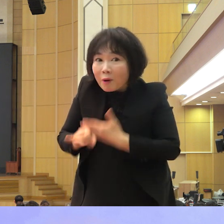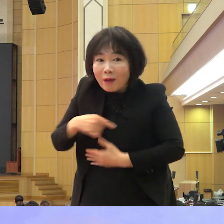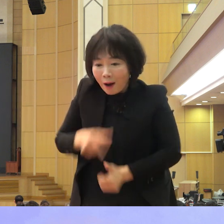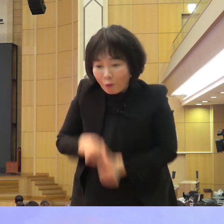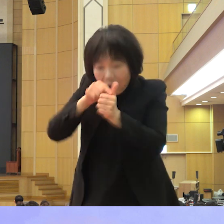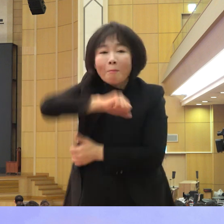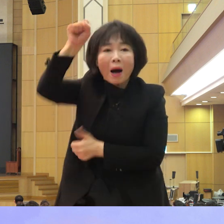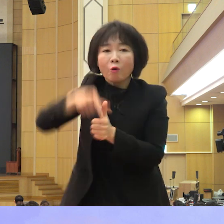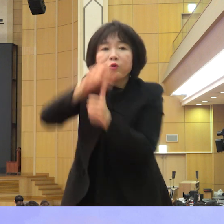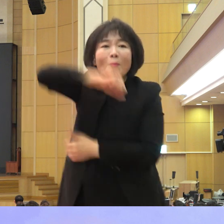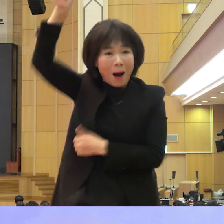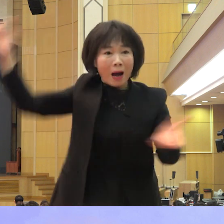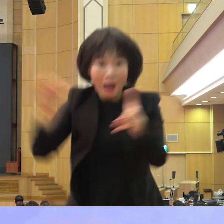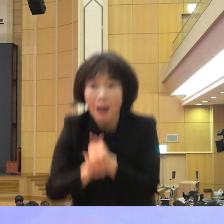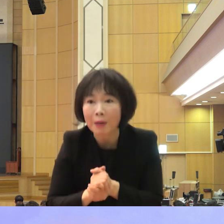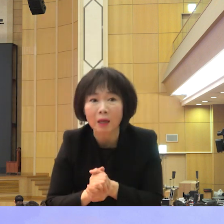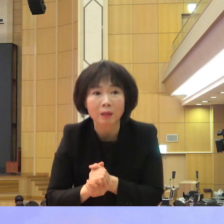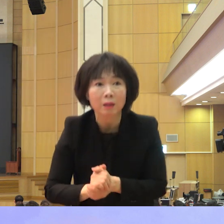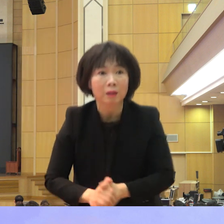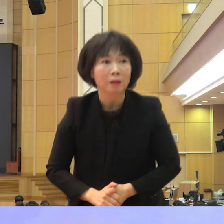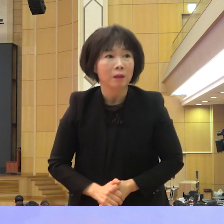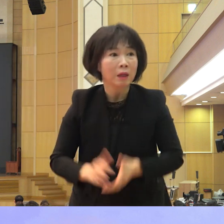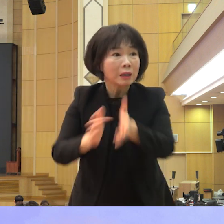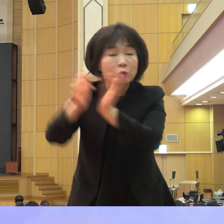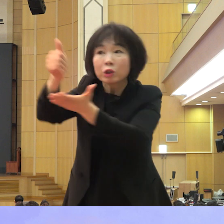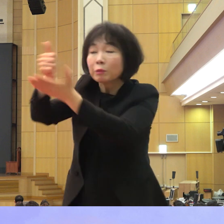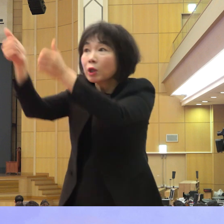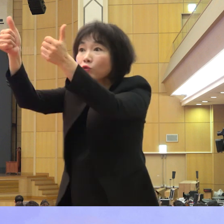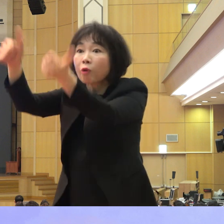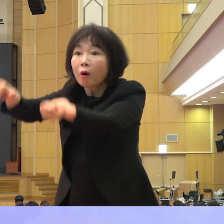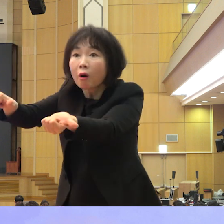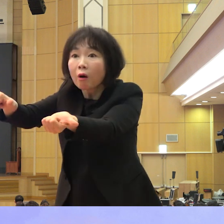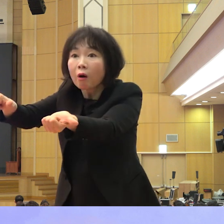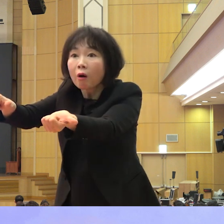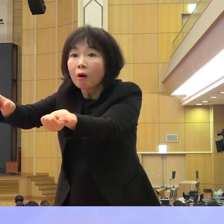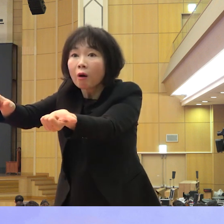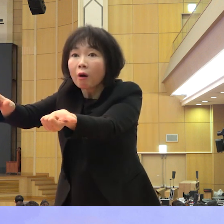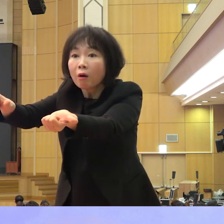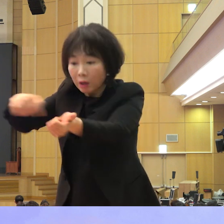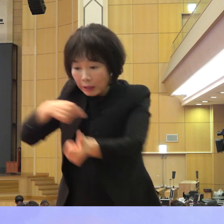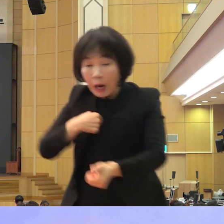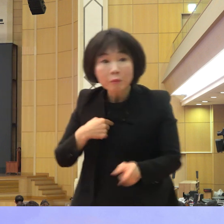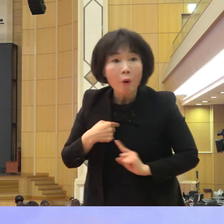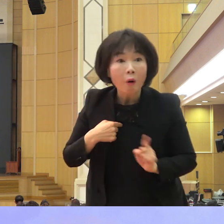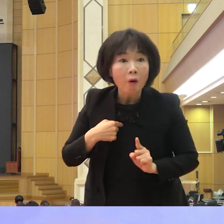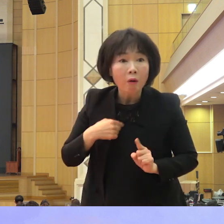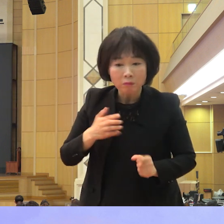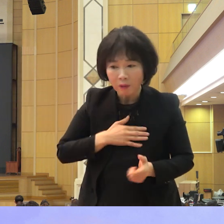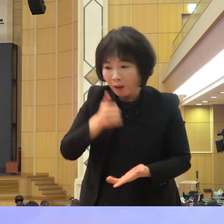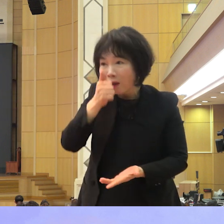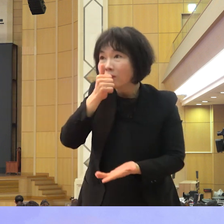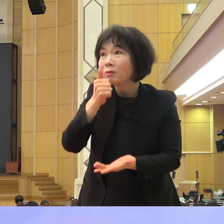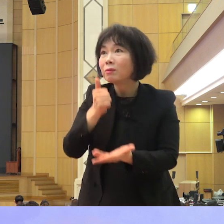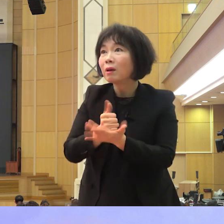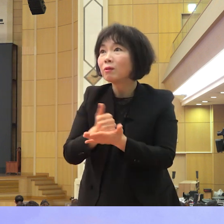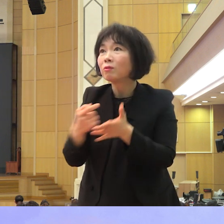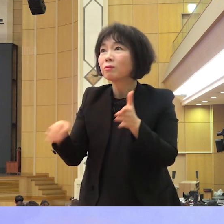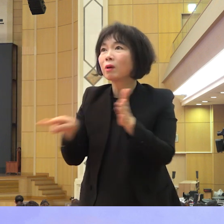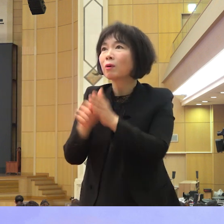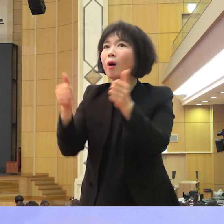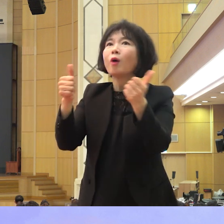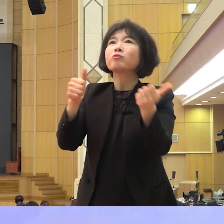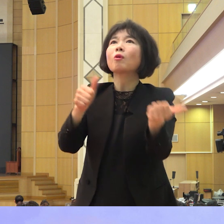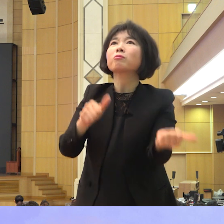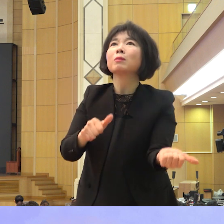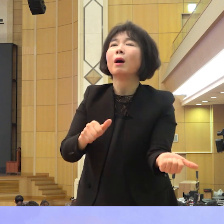구원 얻으리라. 그러니까 무조건 예수 믿는 게 아니라, 예수님이 십자가에 죽었을 때 내 죄를 위해 죽으시고 살할 때 나의 의를